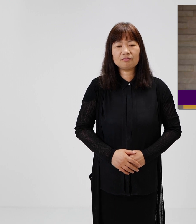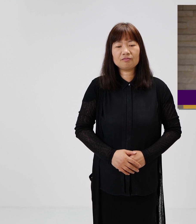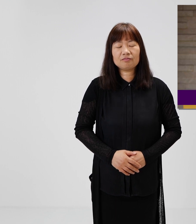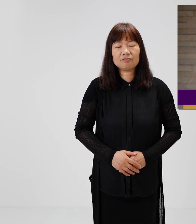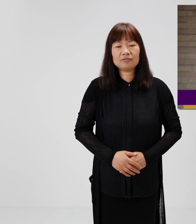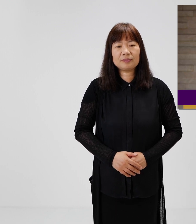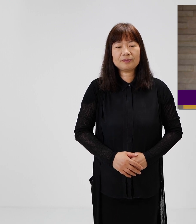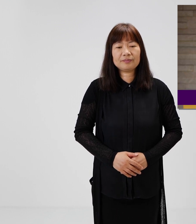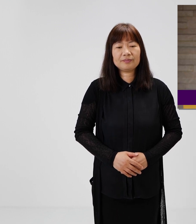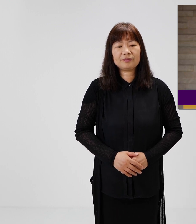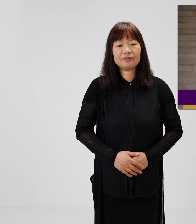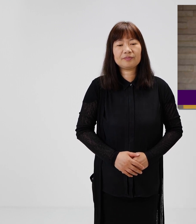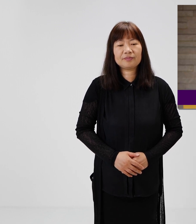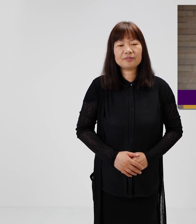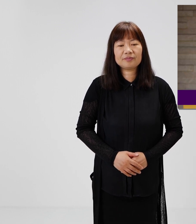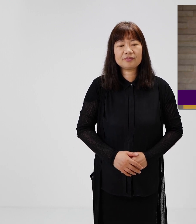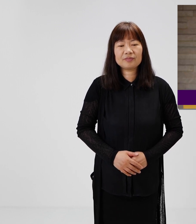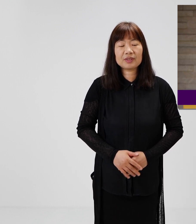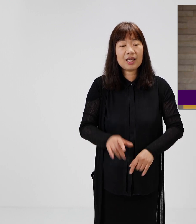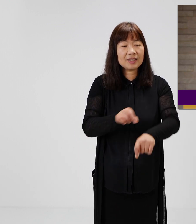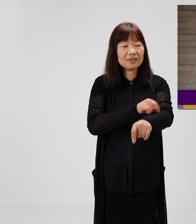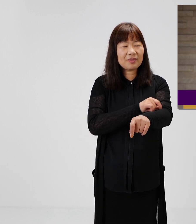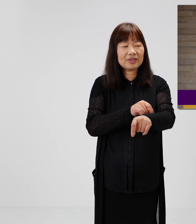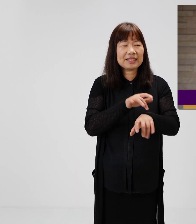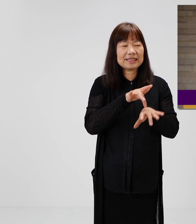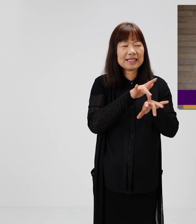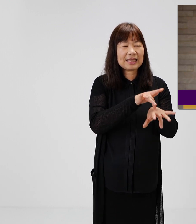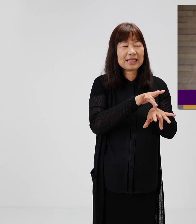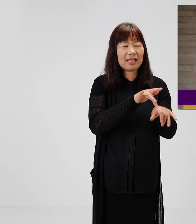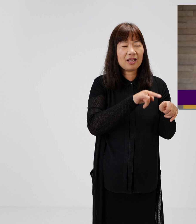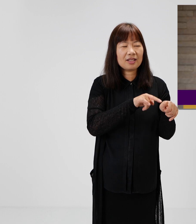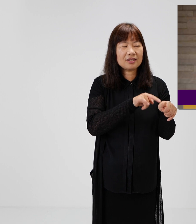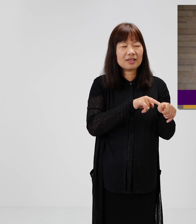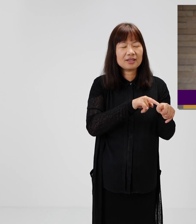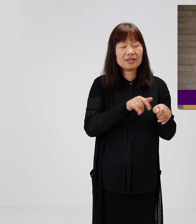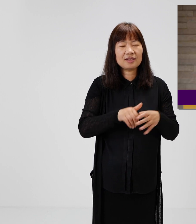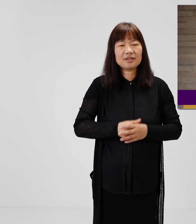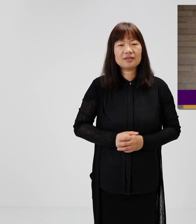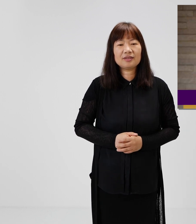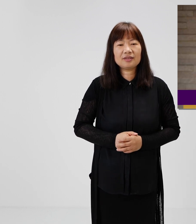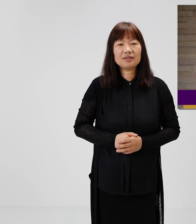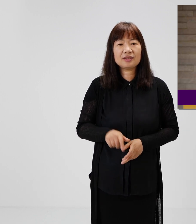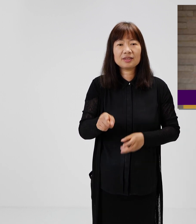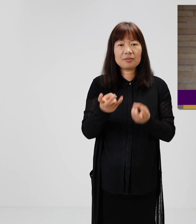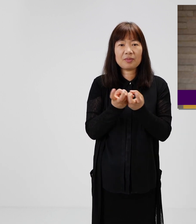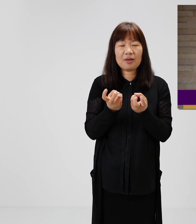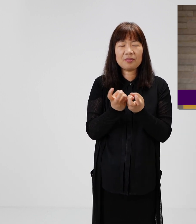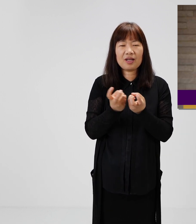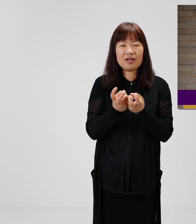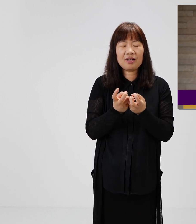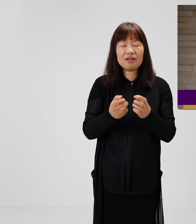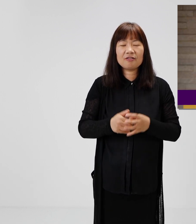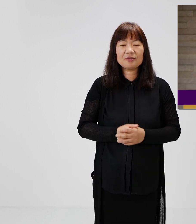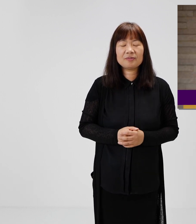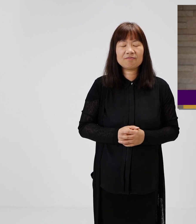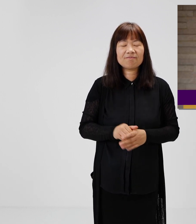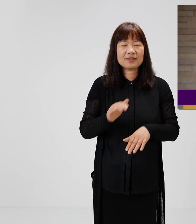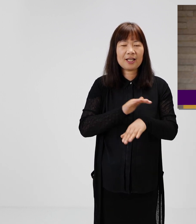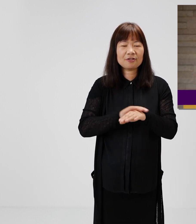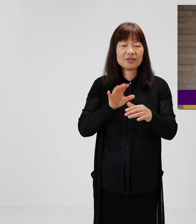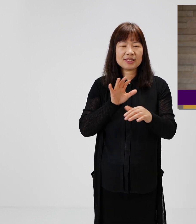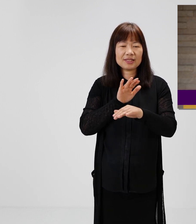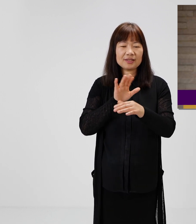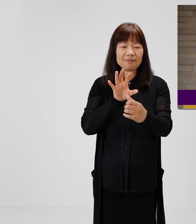흔들릴 수가 있는 거죠. 근데 특별히 사탄은 이 전략에 명수예요.